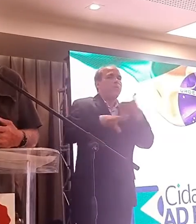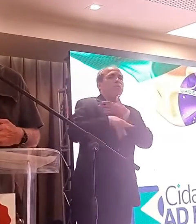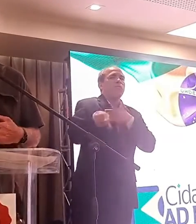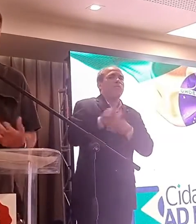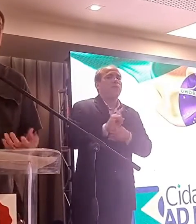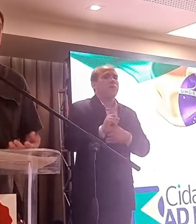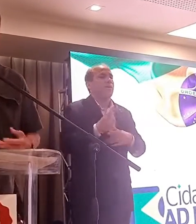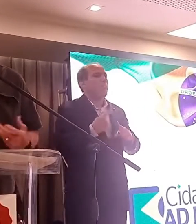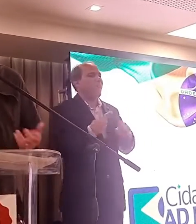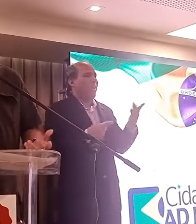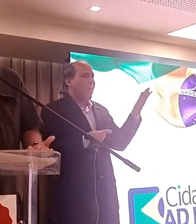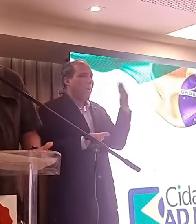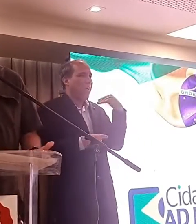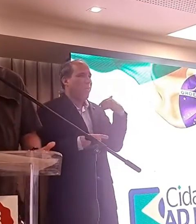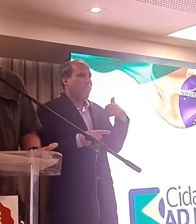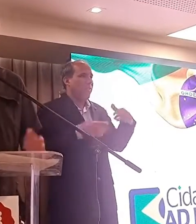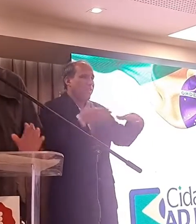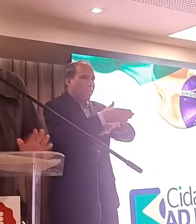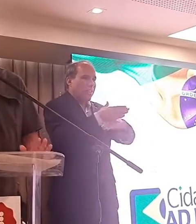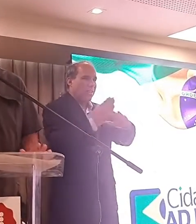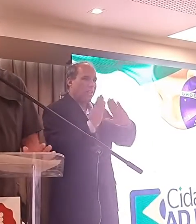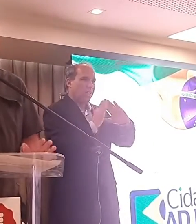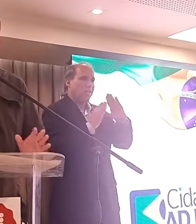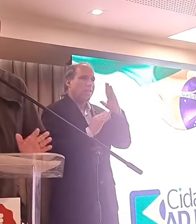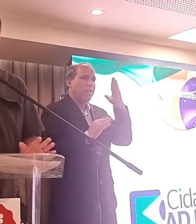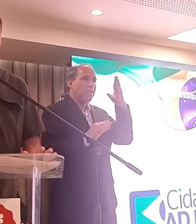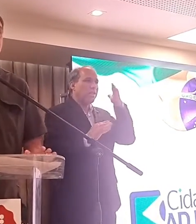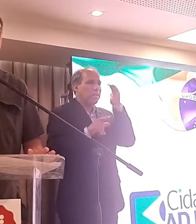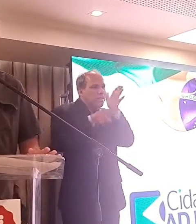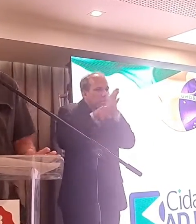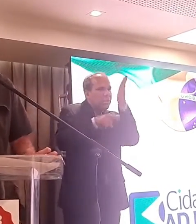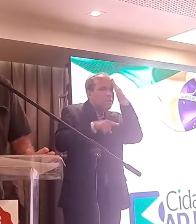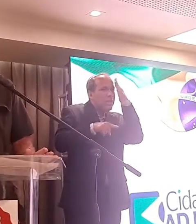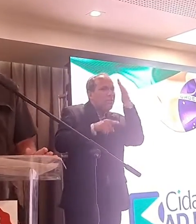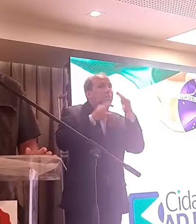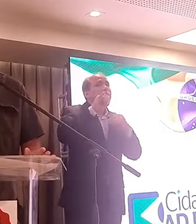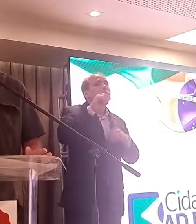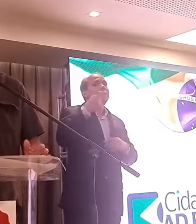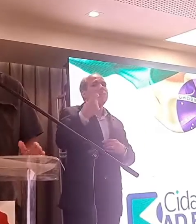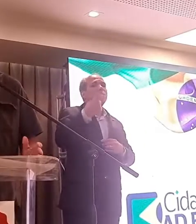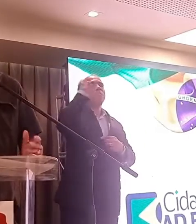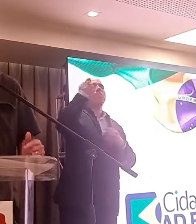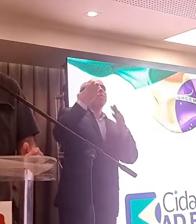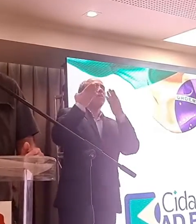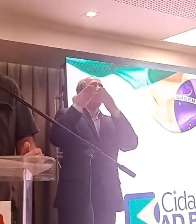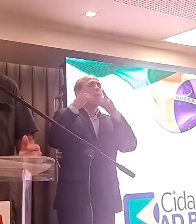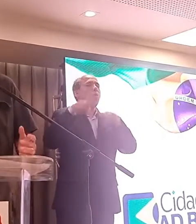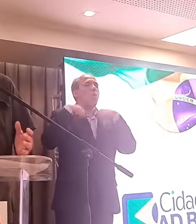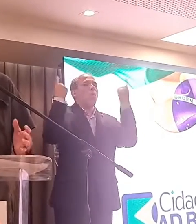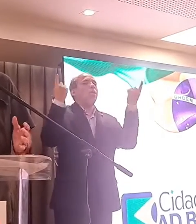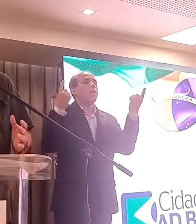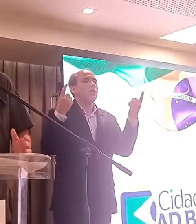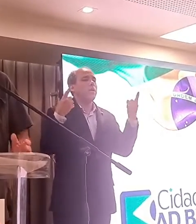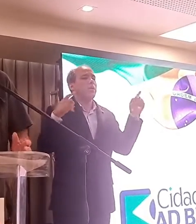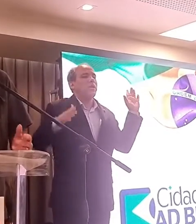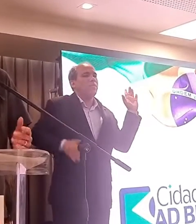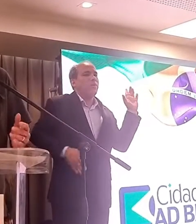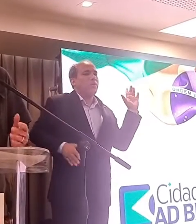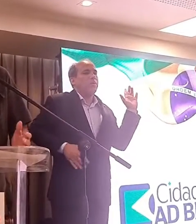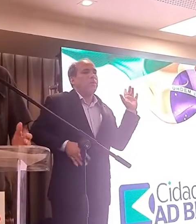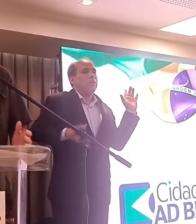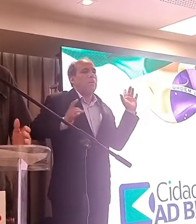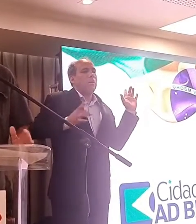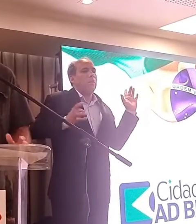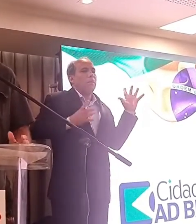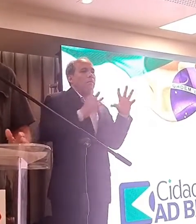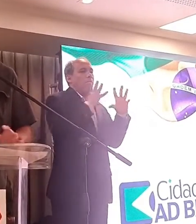que, antes de tentar invadir uma casa, fica sabendo que pode sofrer uma reação. Isso inibe a morte